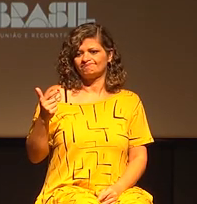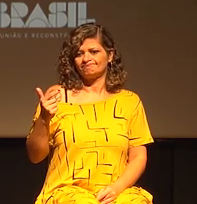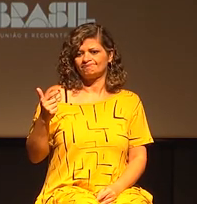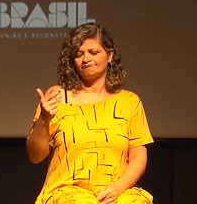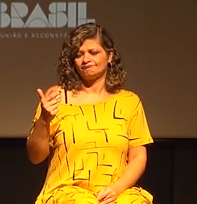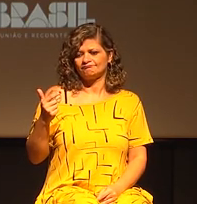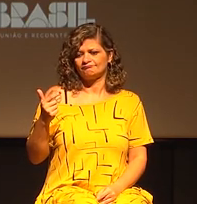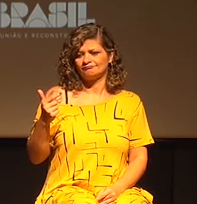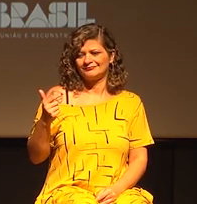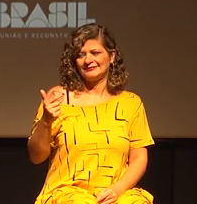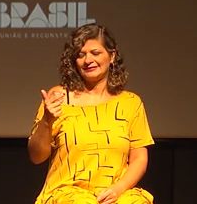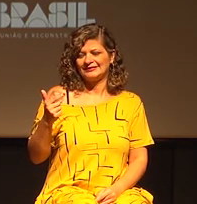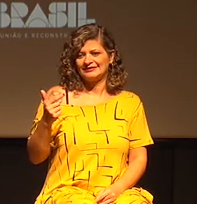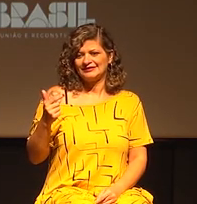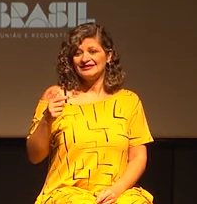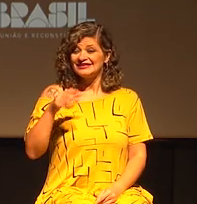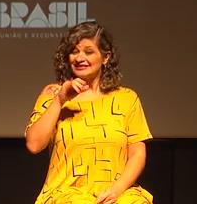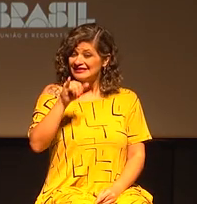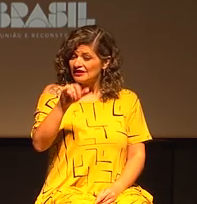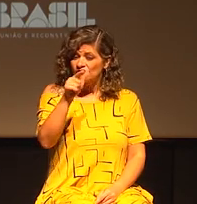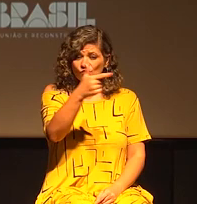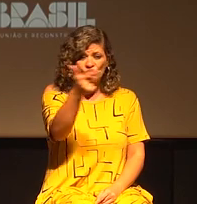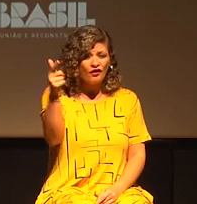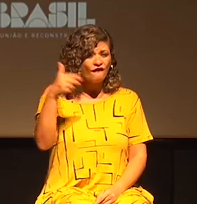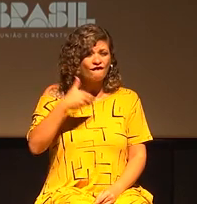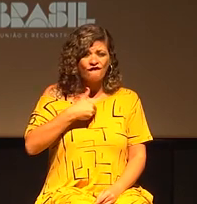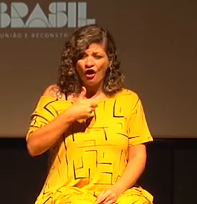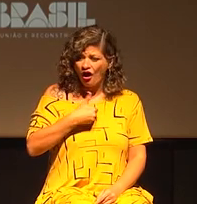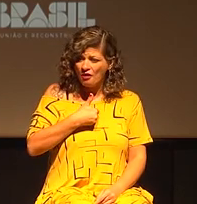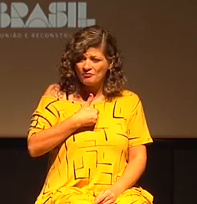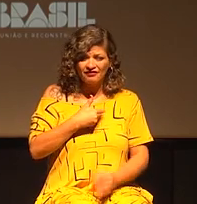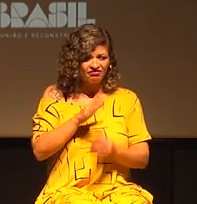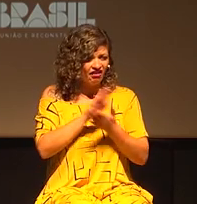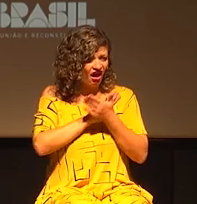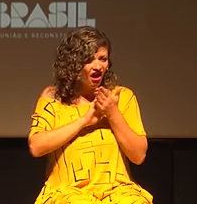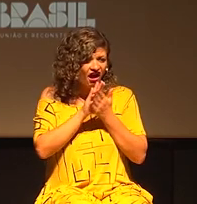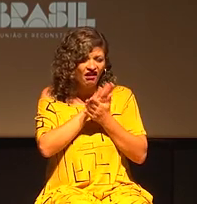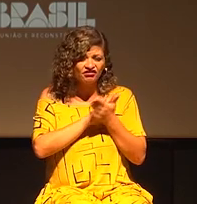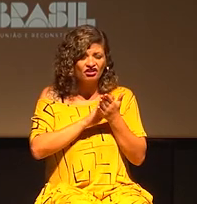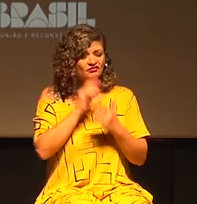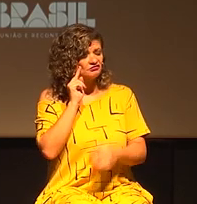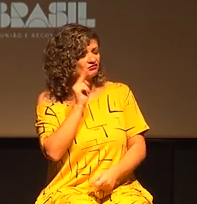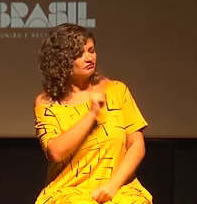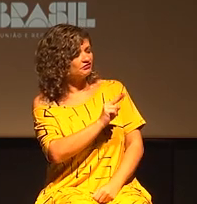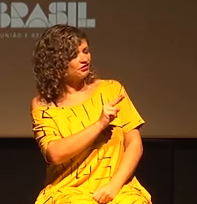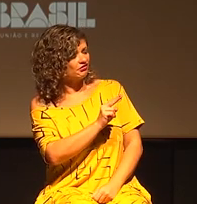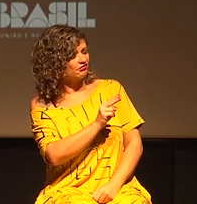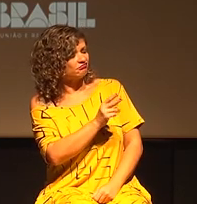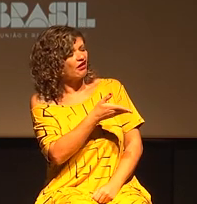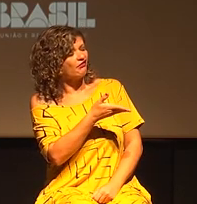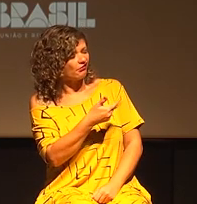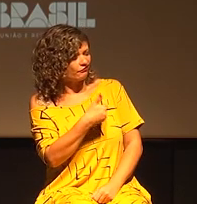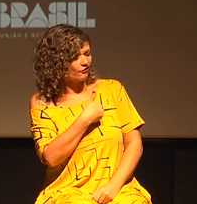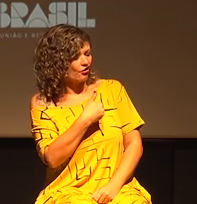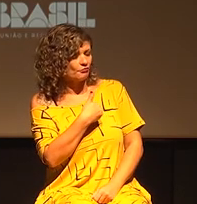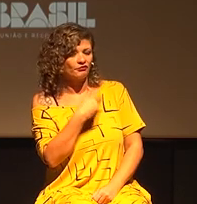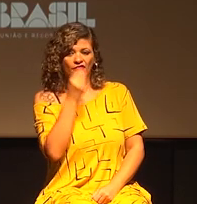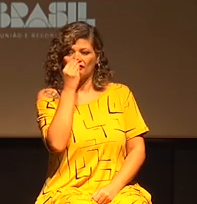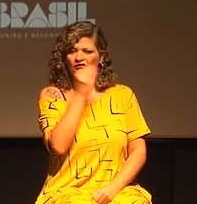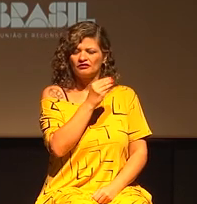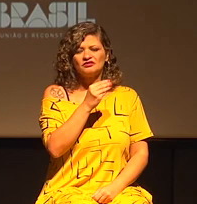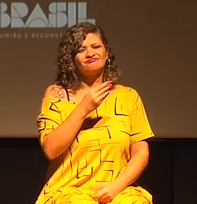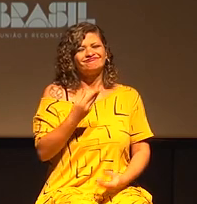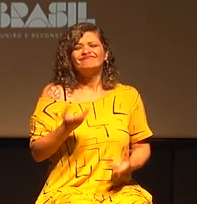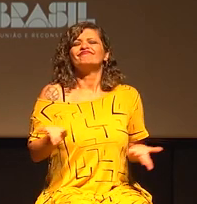é é é muito insensibilidade sabe você saber que uma pessoa pode tá passando fome então faz muito